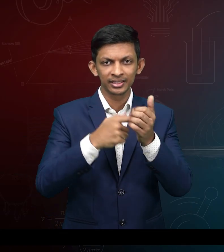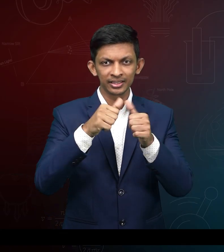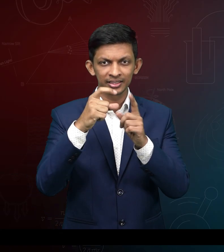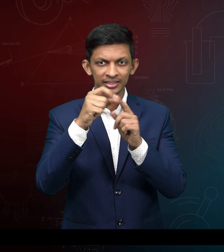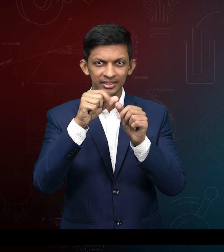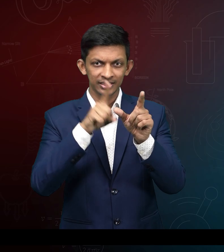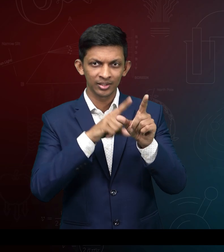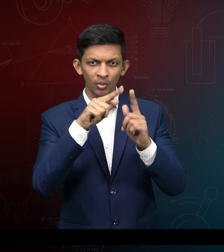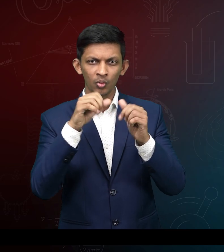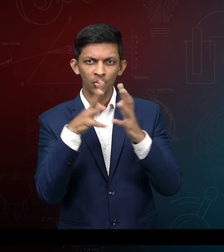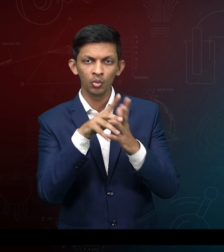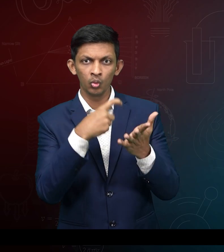फॅरेडेचा नियम,